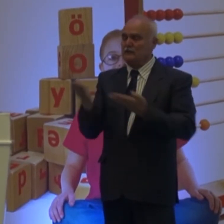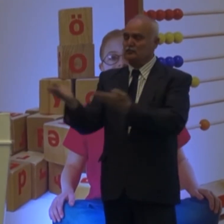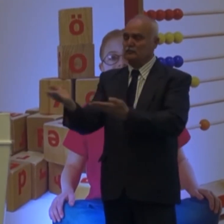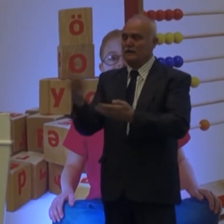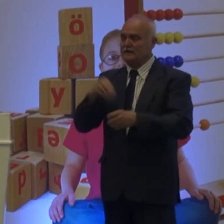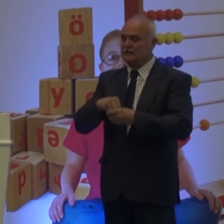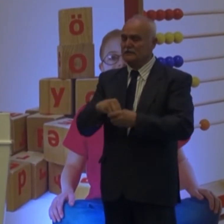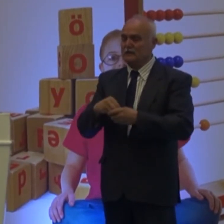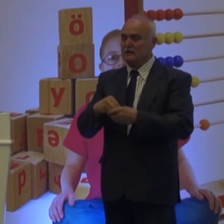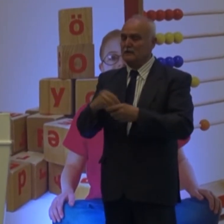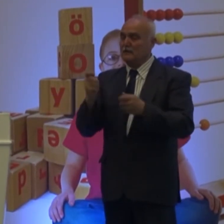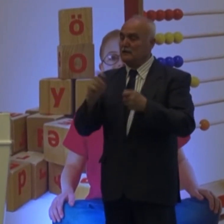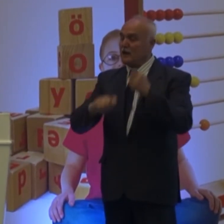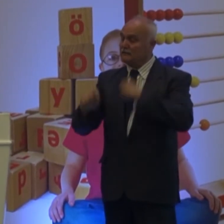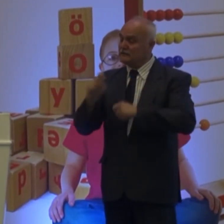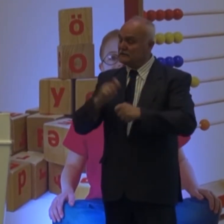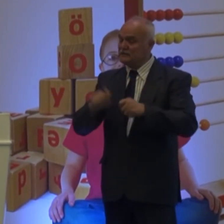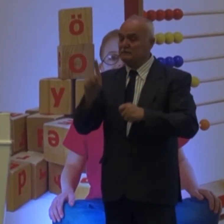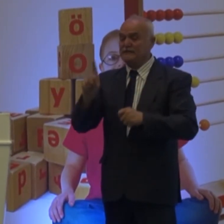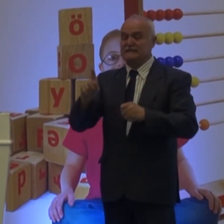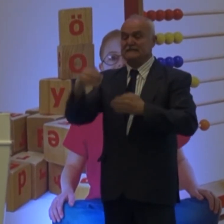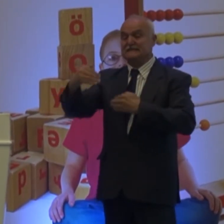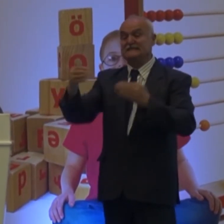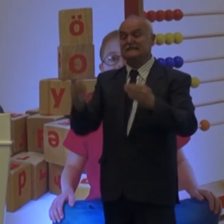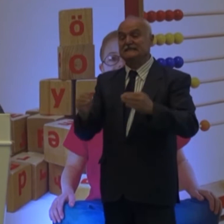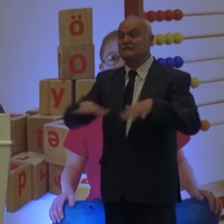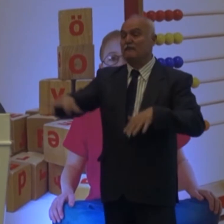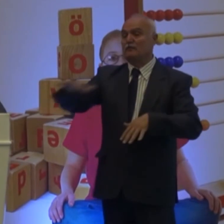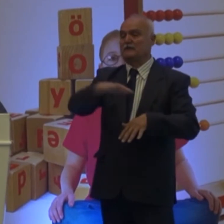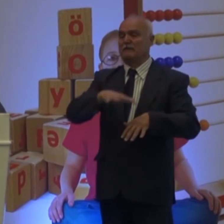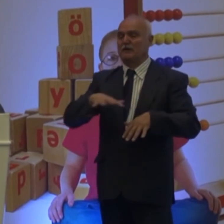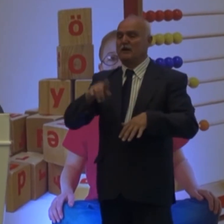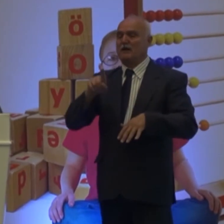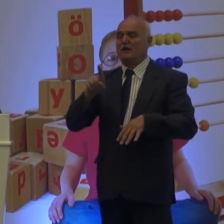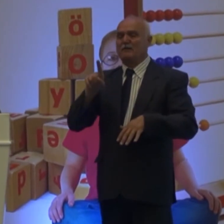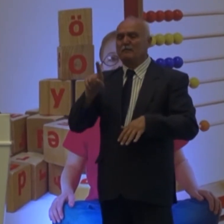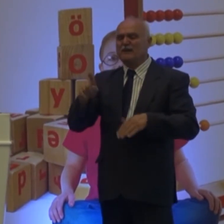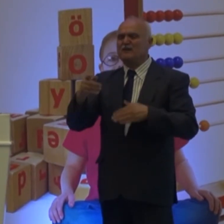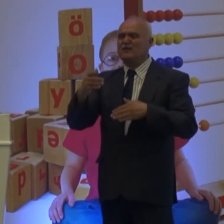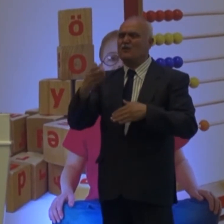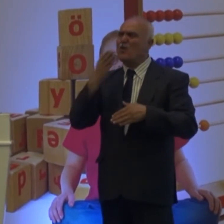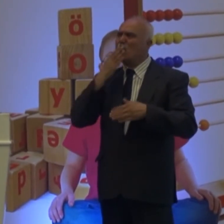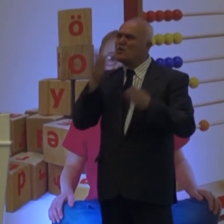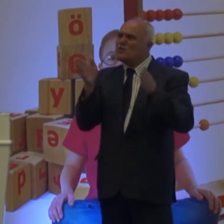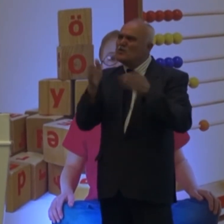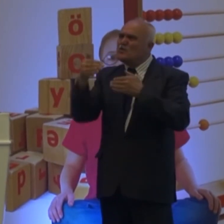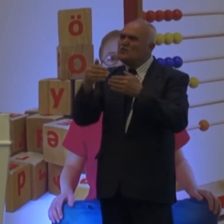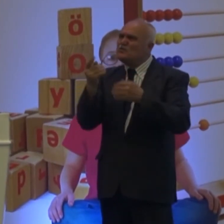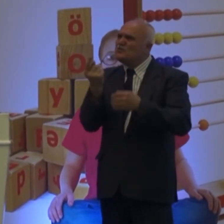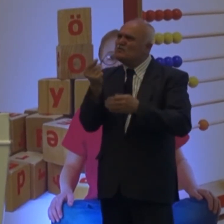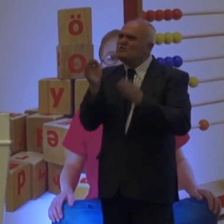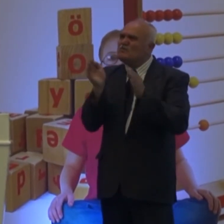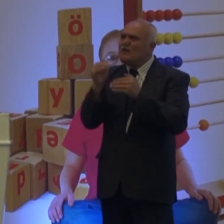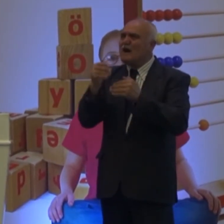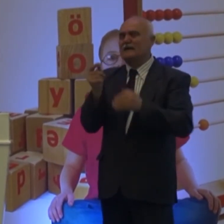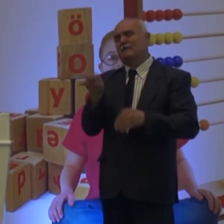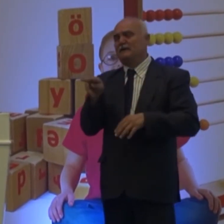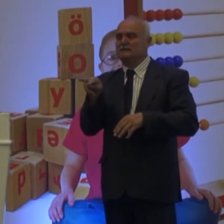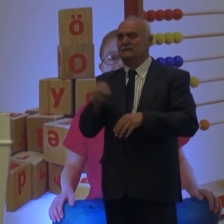için oluşturduğumuz bir sınıf ortamı, bir okulun minyatürü diye düşünebilirsiniz. Buralarda